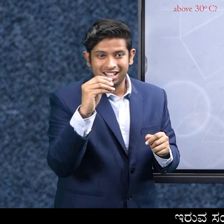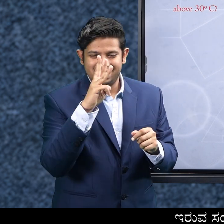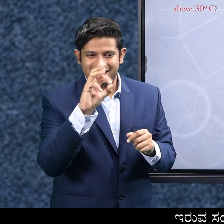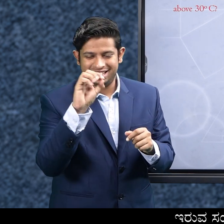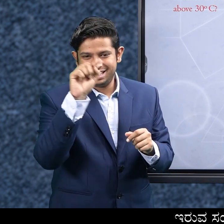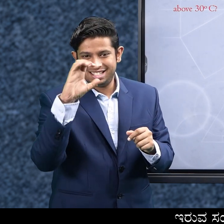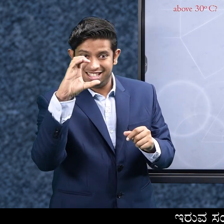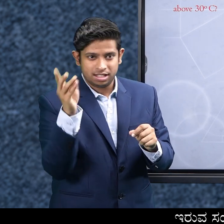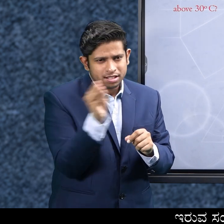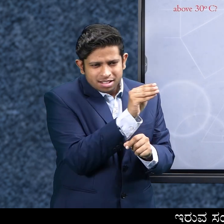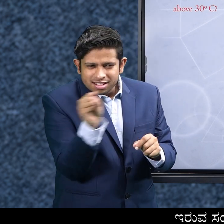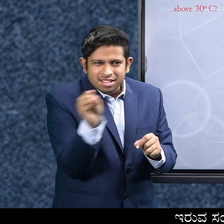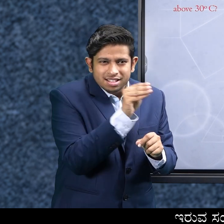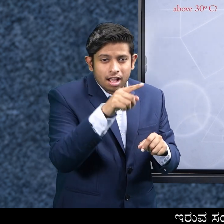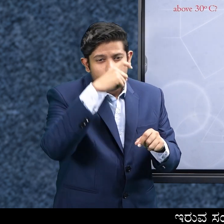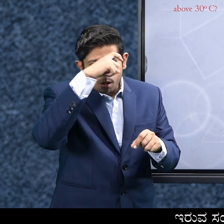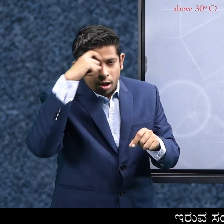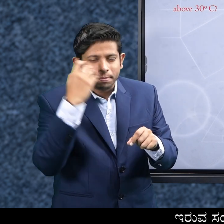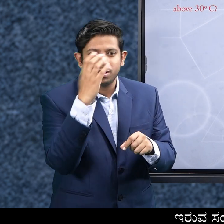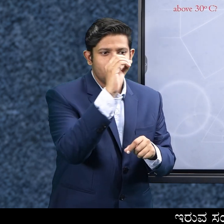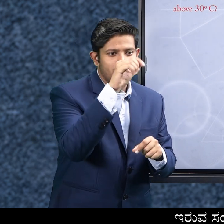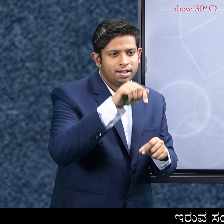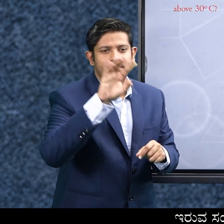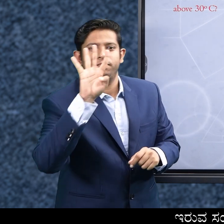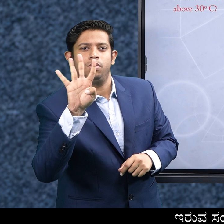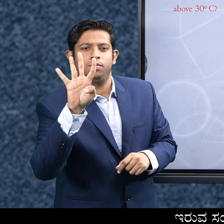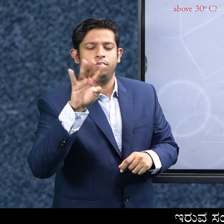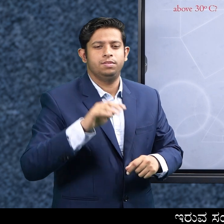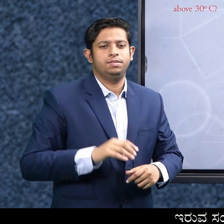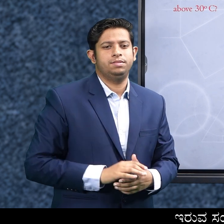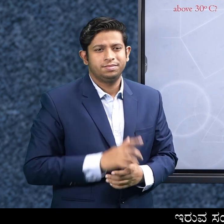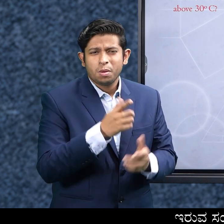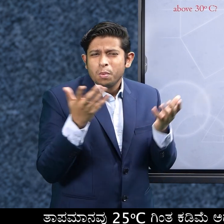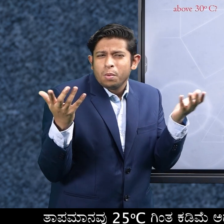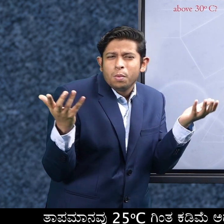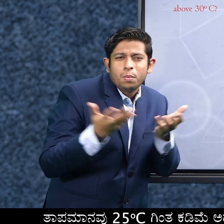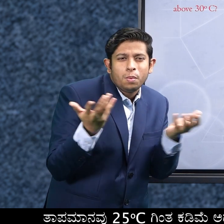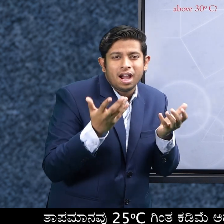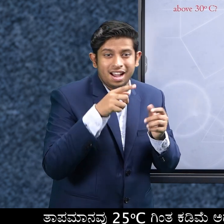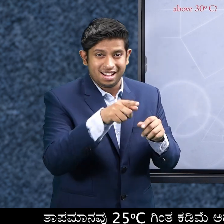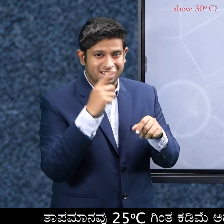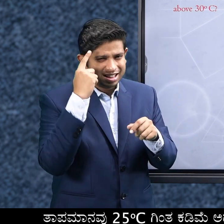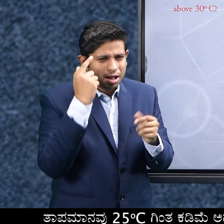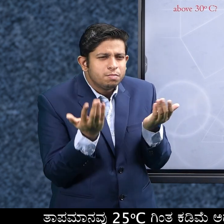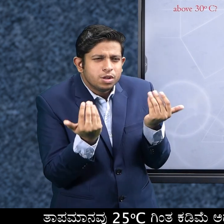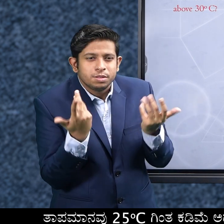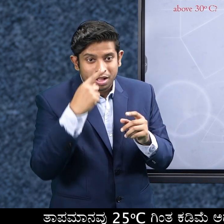ಸಂಭವನೀಯತೆ 0.4 ಆಗಿದೆ. ತಾಪಮಾನವು 25 ಡಿಗ್ರಿ ಸೆಲ್ಸಿಯಸ್ಗಿಂತ